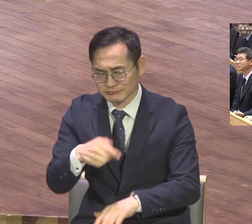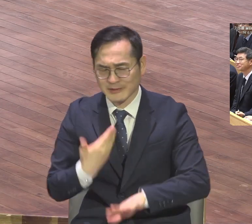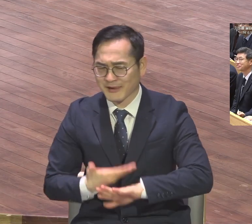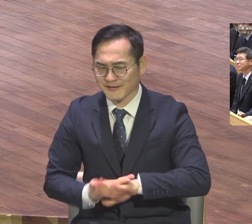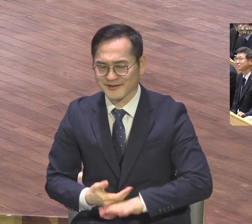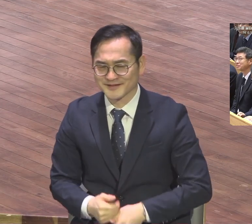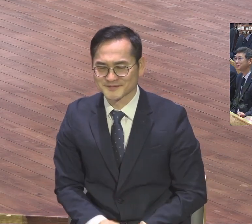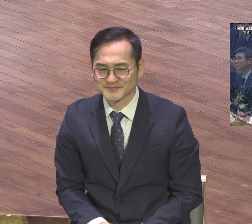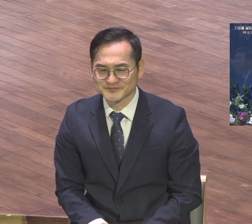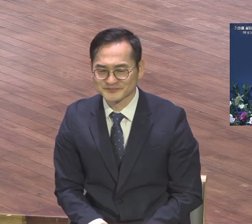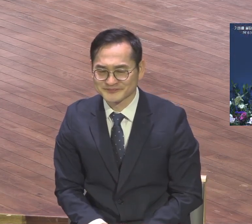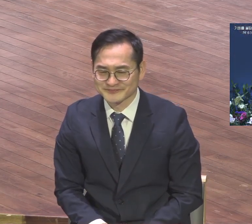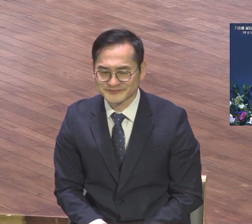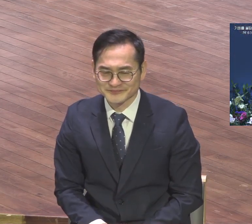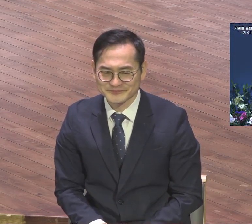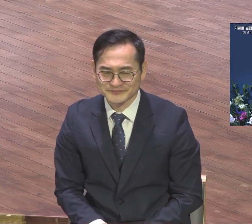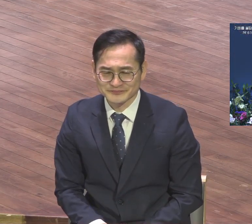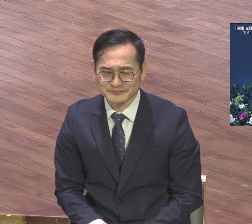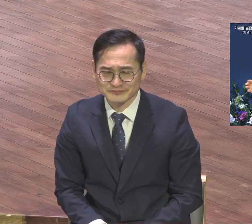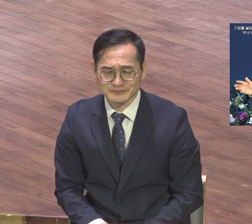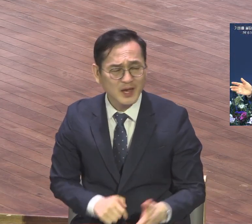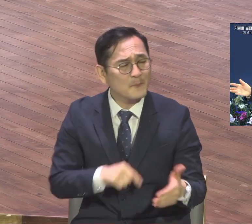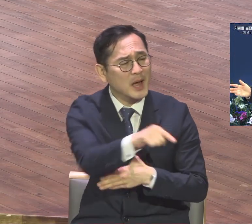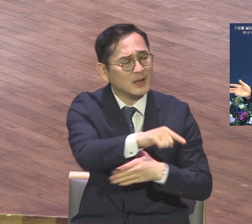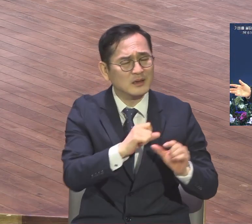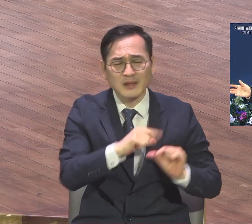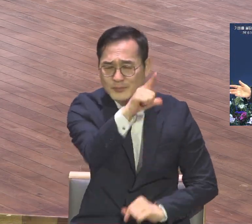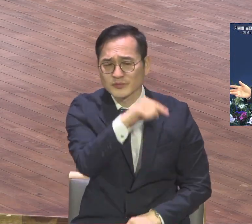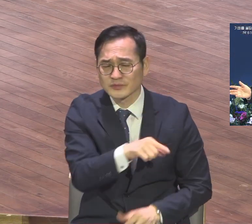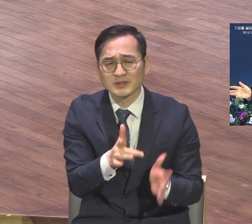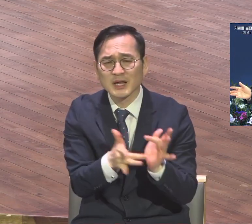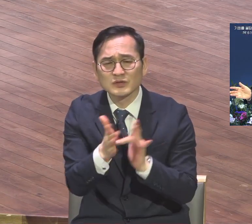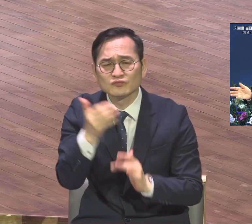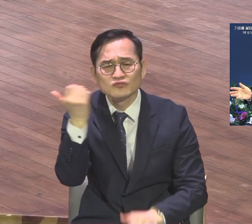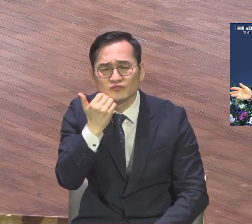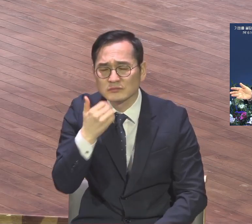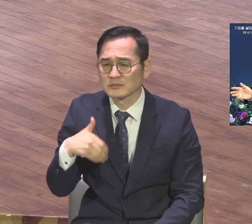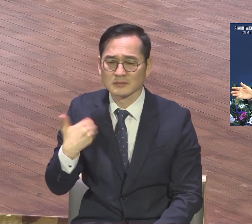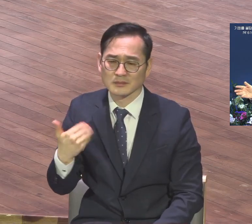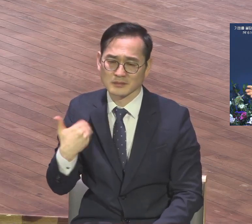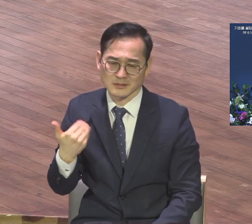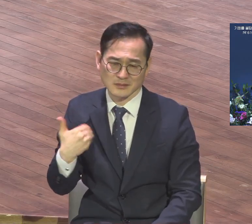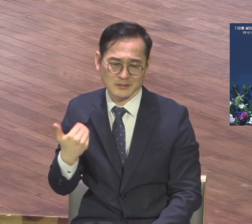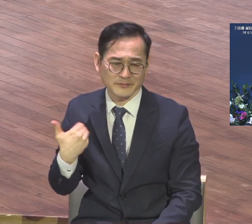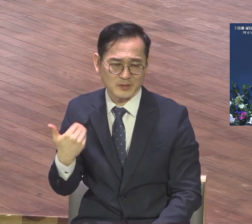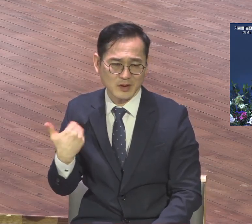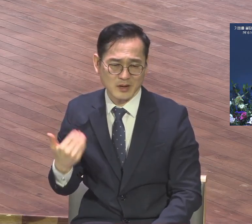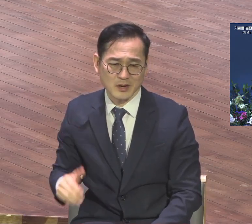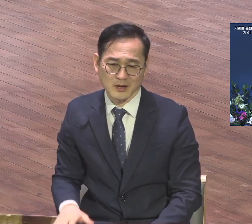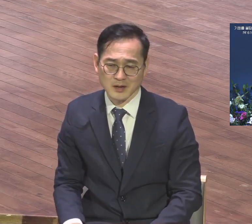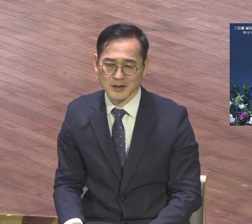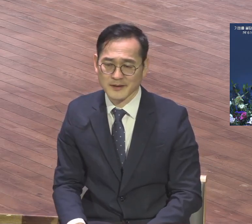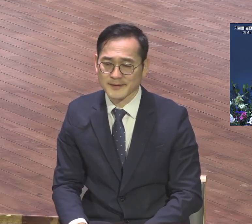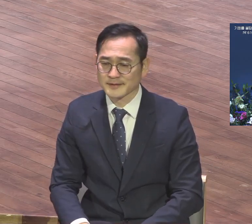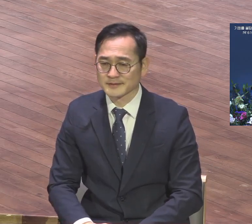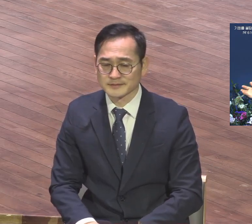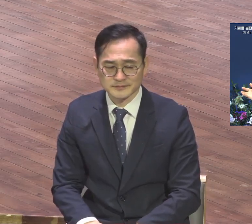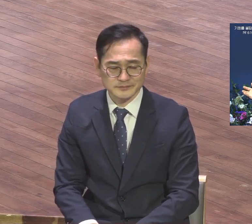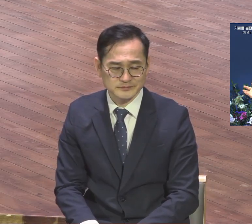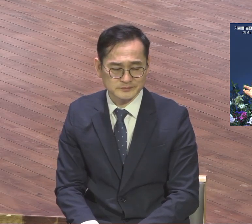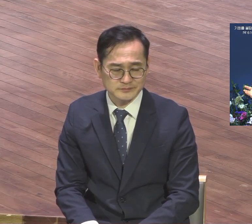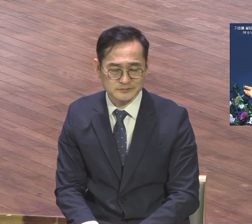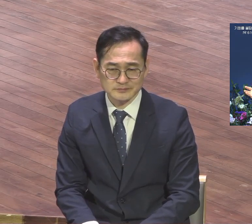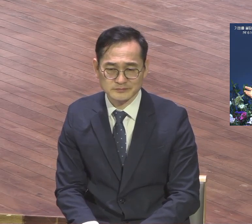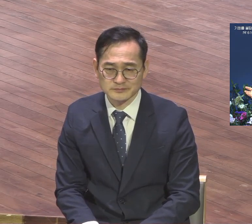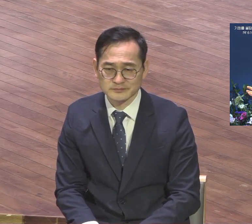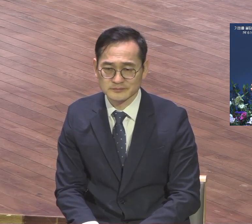성도들은 다 그렇게 하겠지만 많은 사람들이 여전히 답이 없어요. 많은 사람들이 여전히 답이